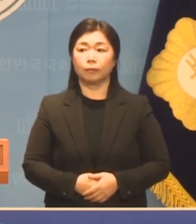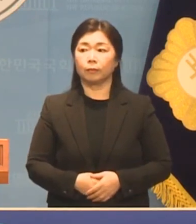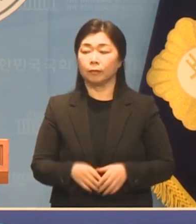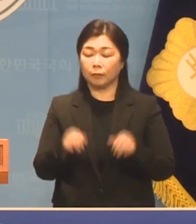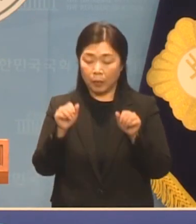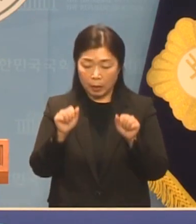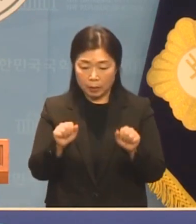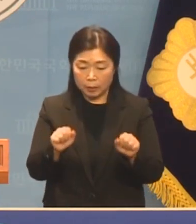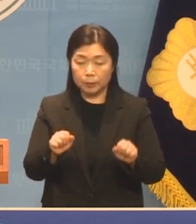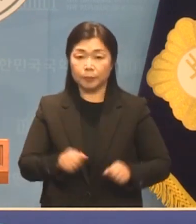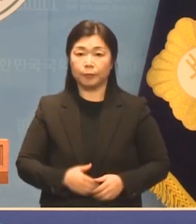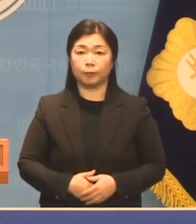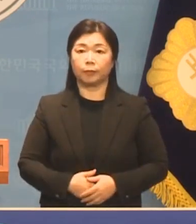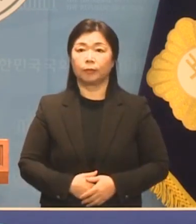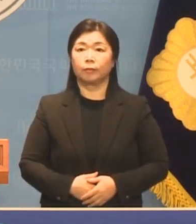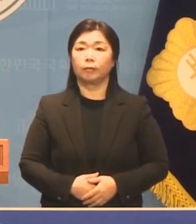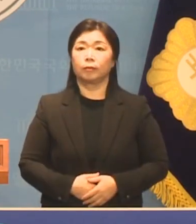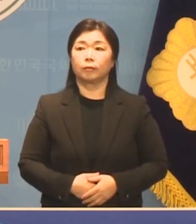안녕하십니까.